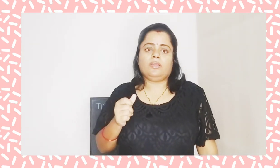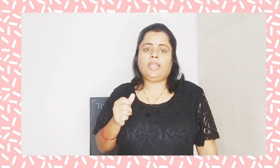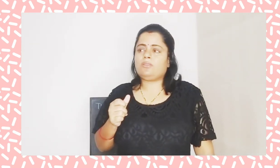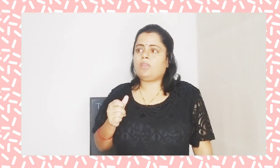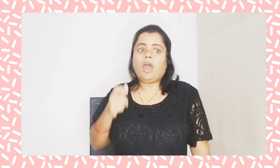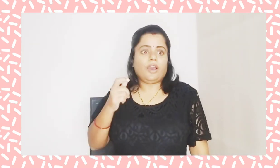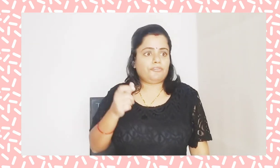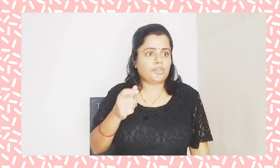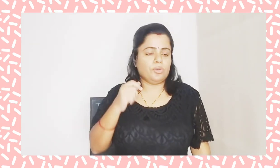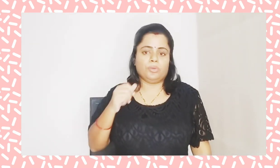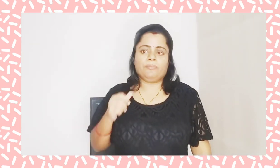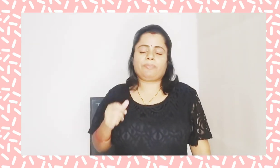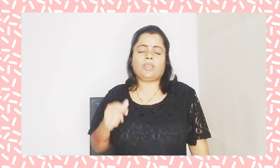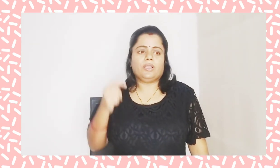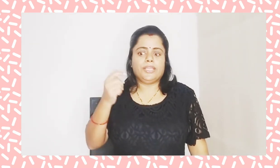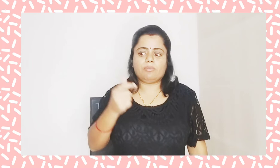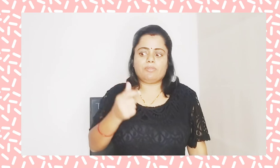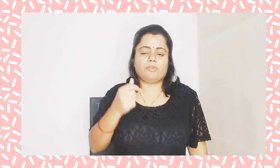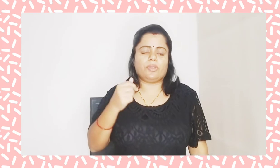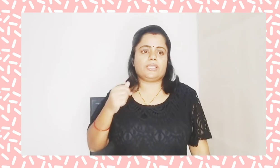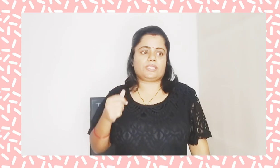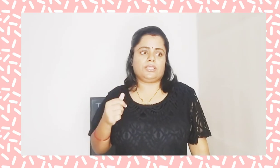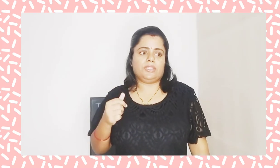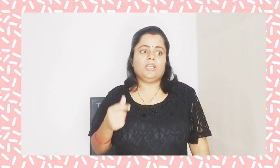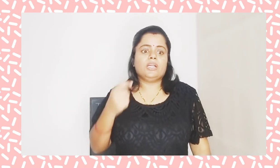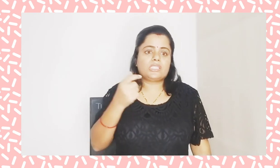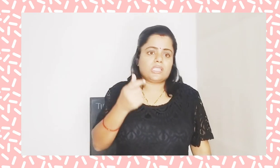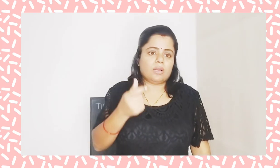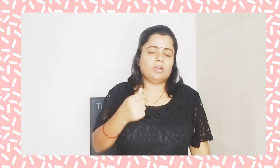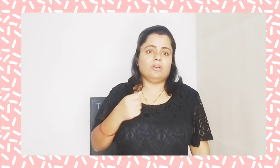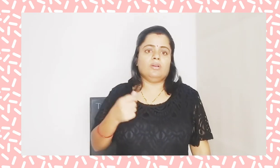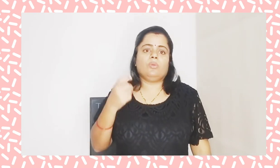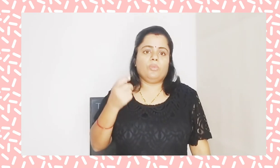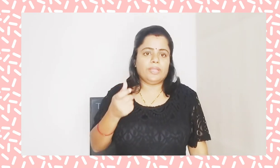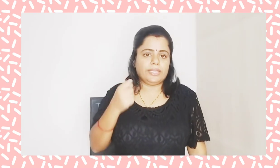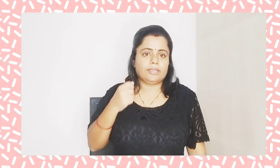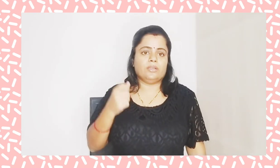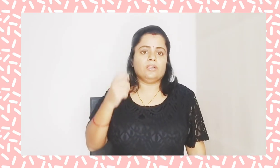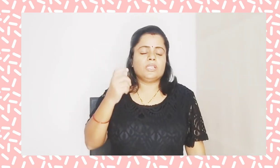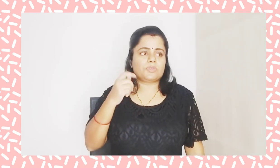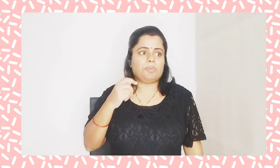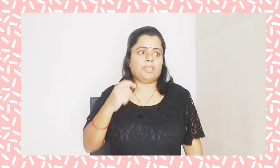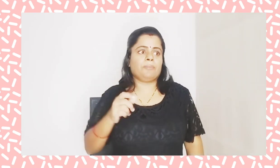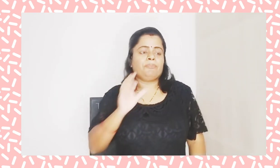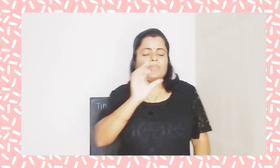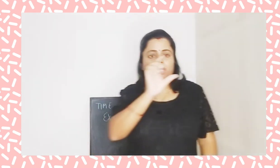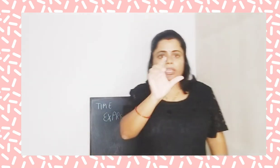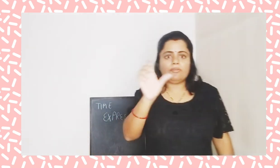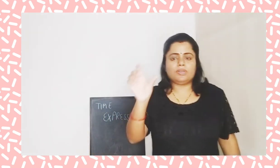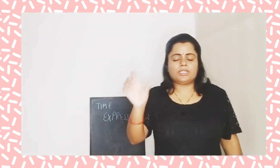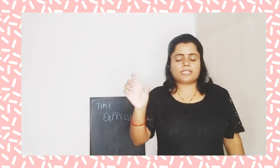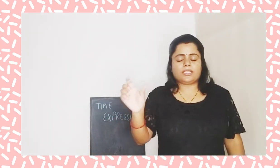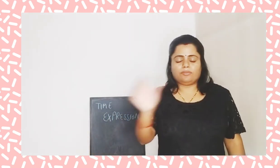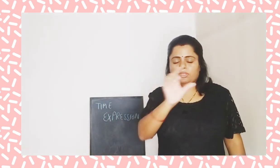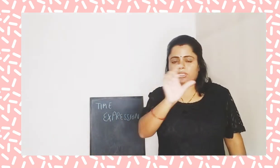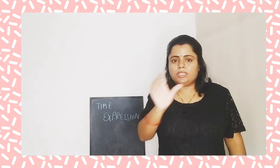राइट, आफ्टरनून, डे बिफोर यस्टरडे, समर, विंटर, स्प्रिंग, इन वर्ड्स के साथ,